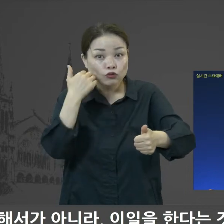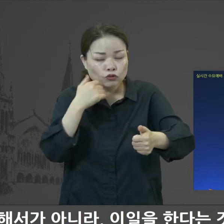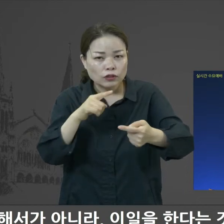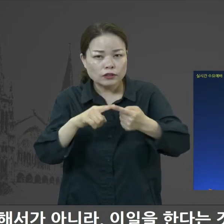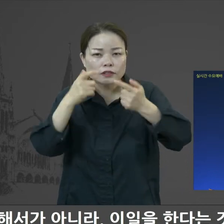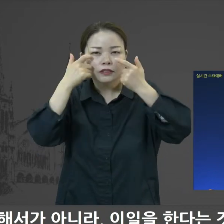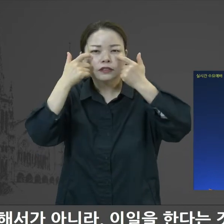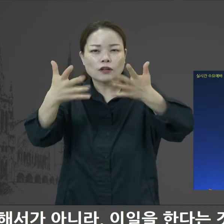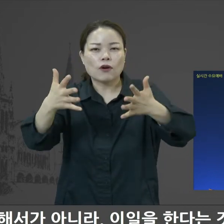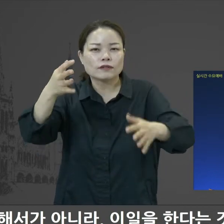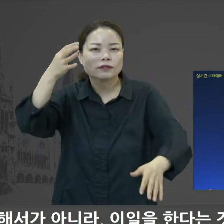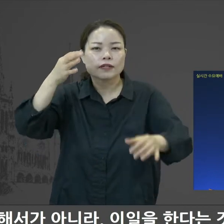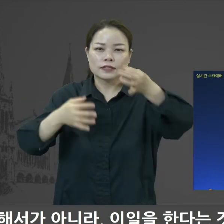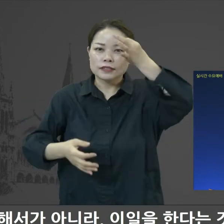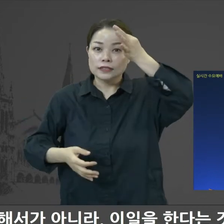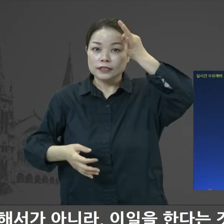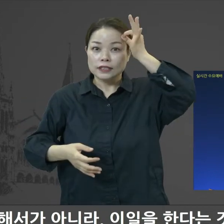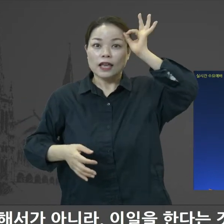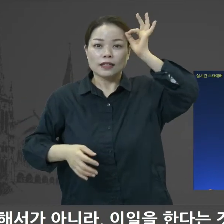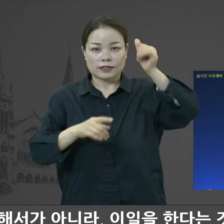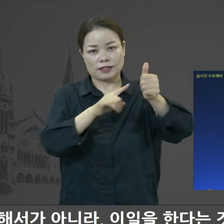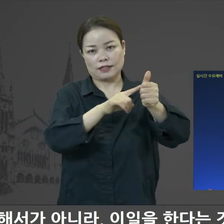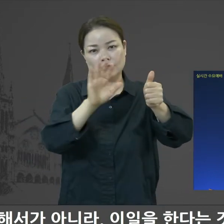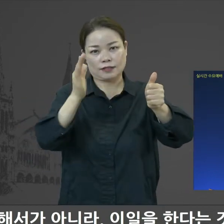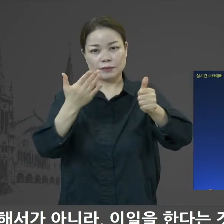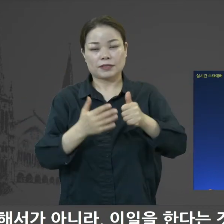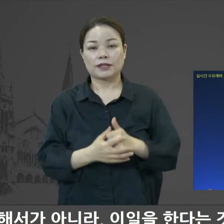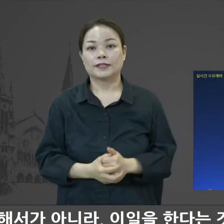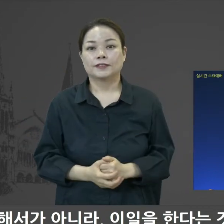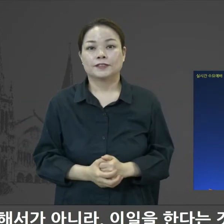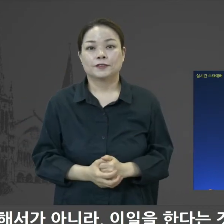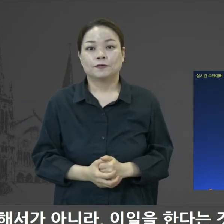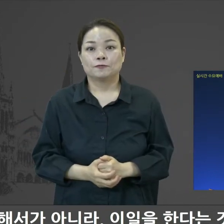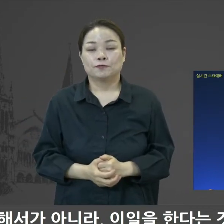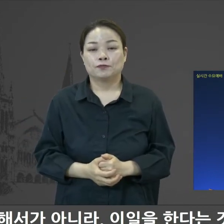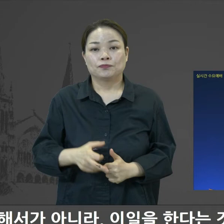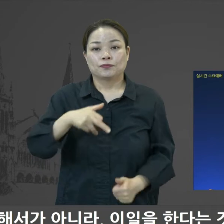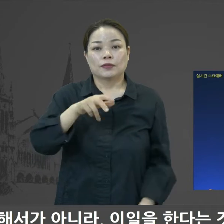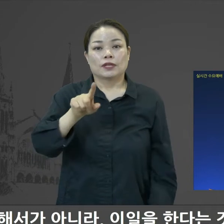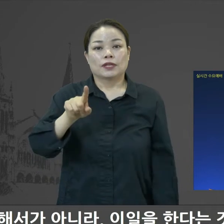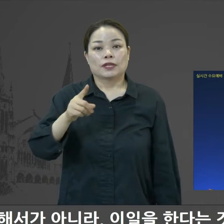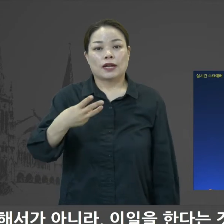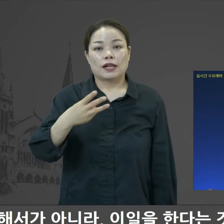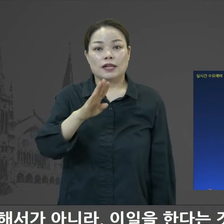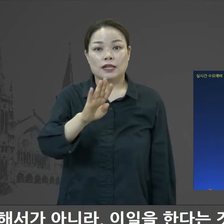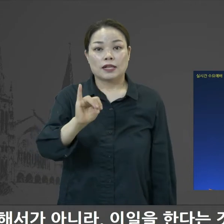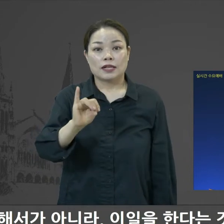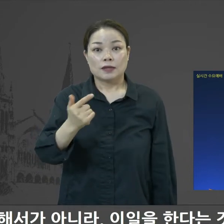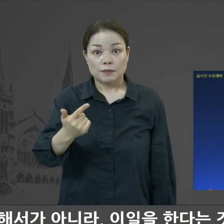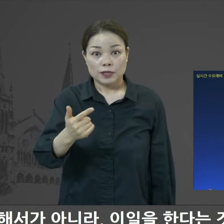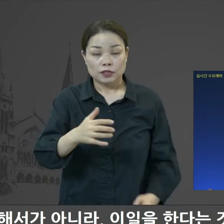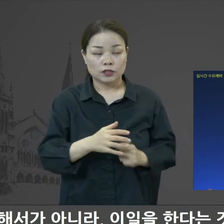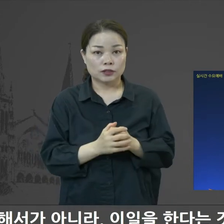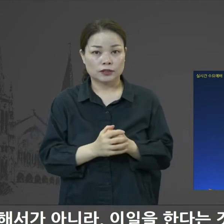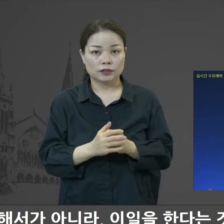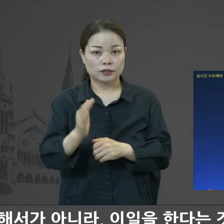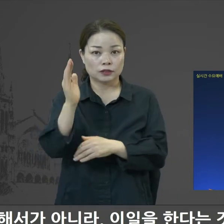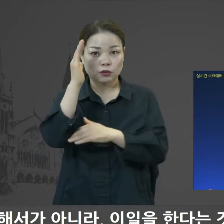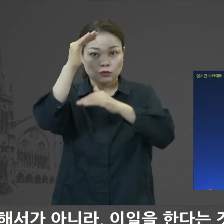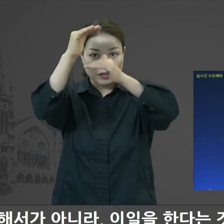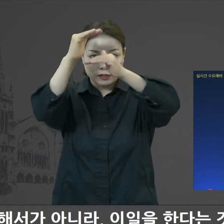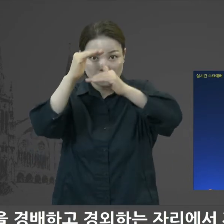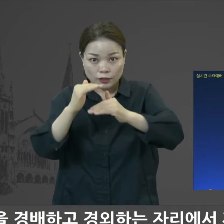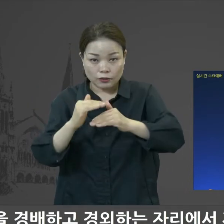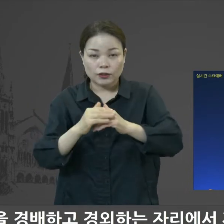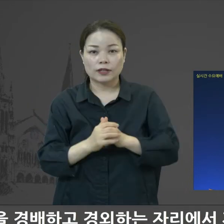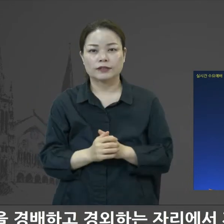아주 명확하게 깨닫게 되는 것이죠. 그래서 칼빈은 기독교 강요에서 서두에서 이런 내용을